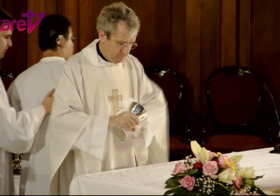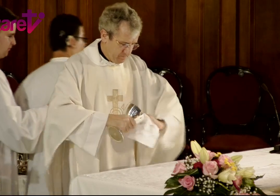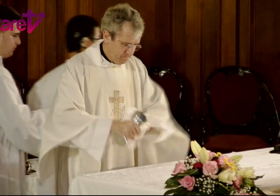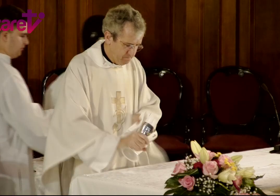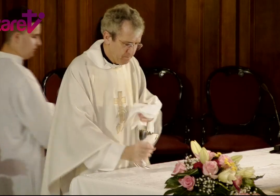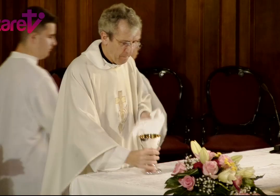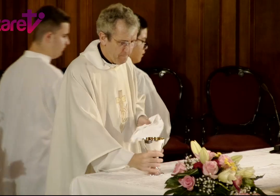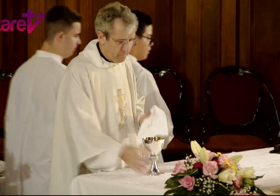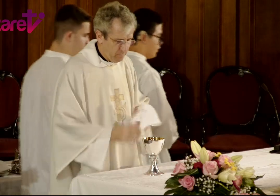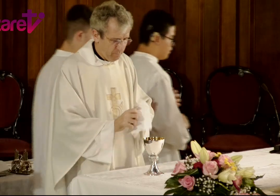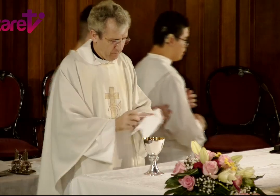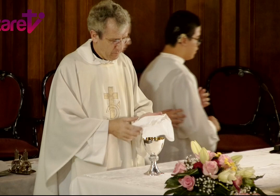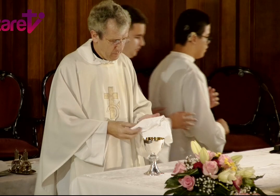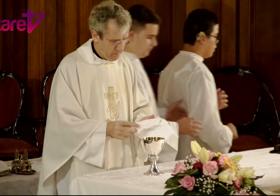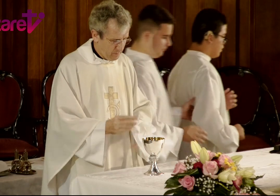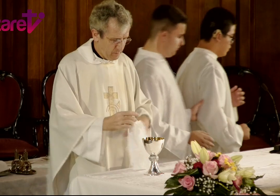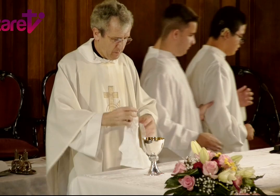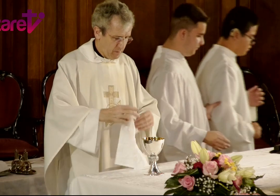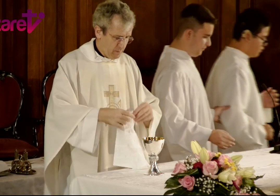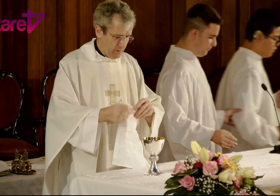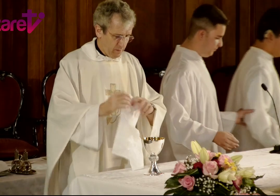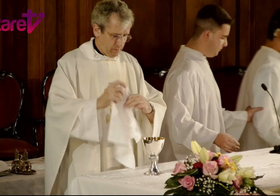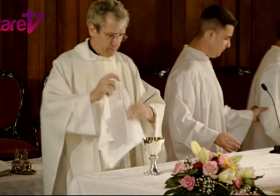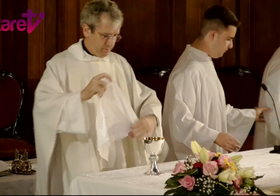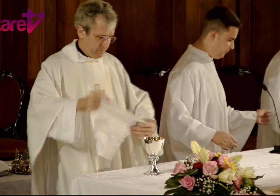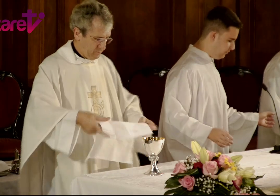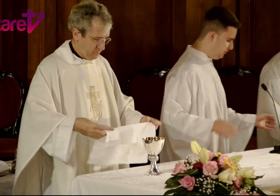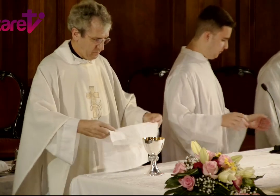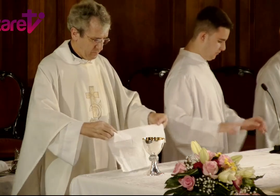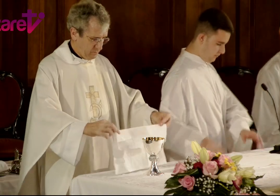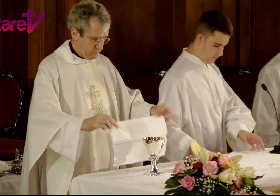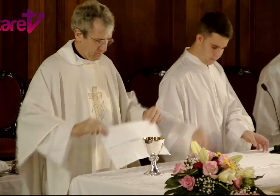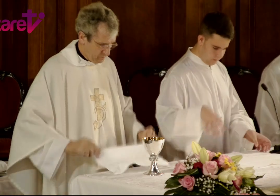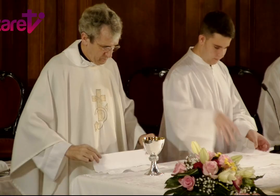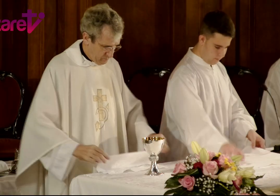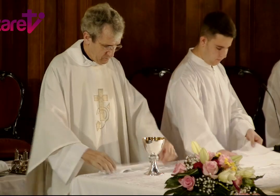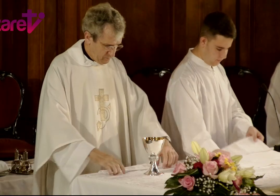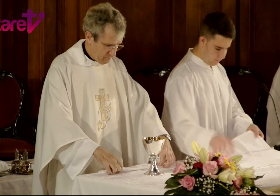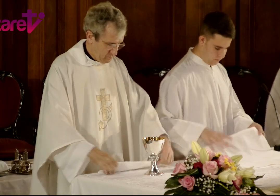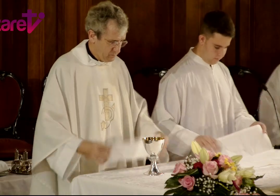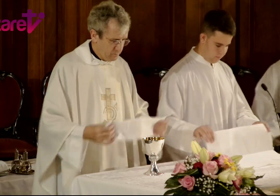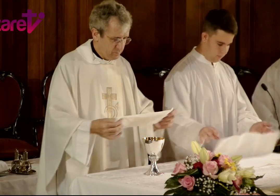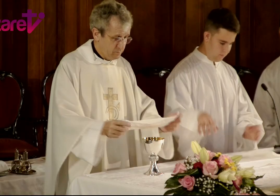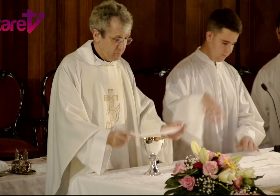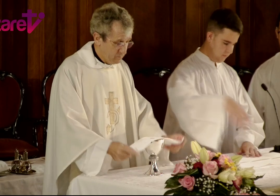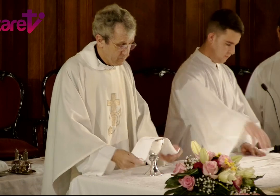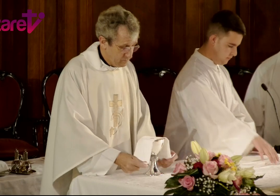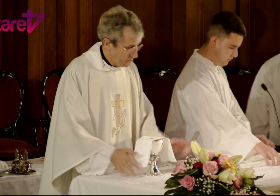Creo, Jesús mío, que estás presente en el Santísimo Sacramento del altar. Te amo sobre todas las